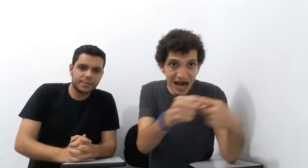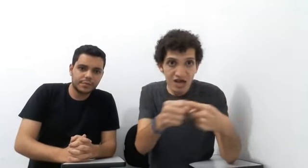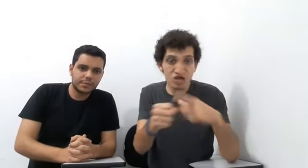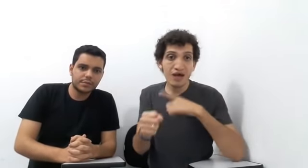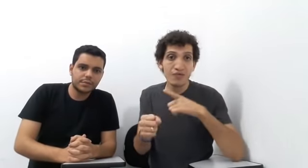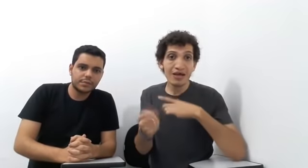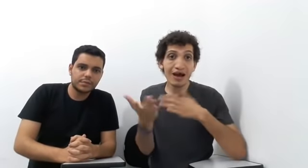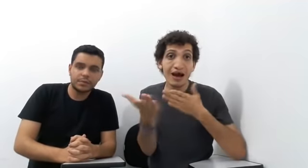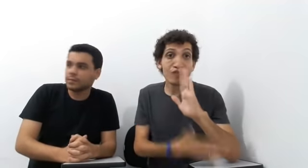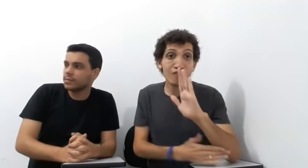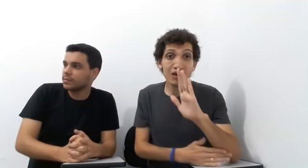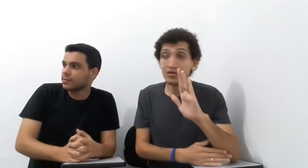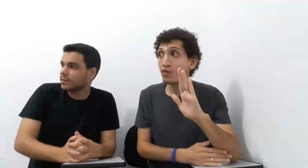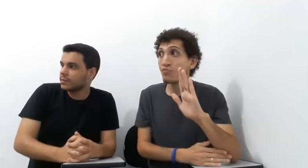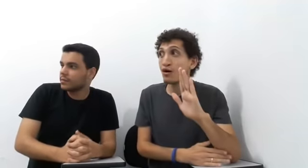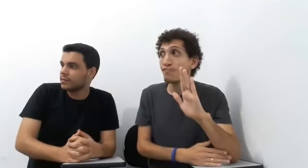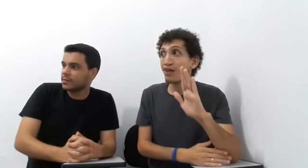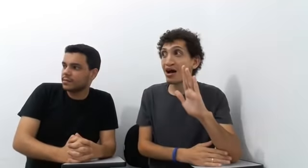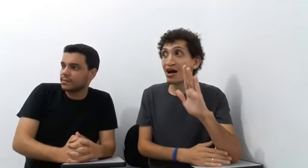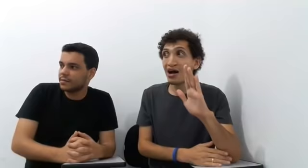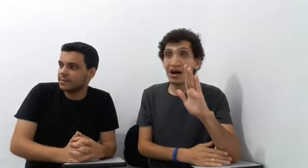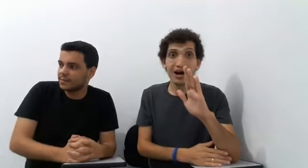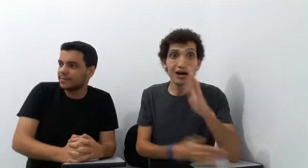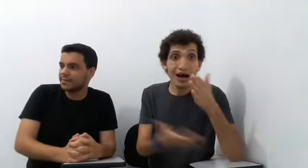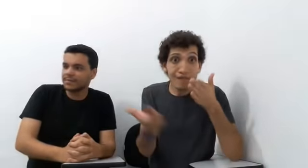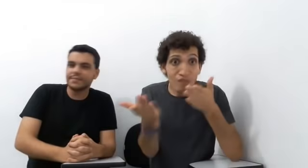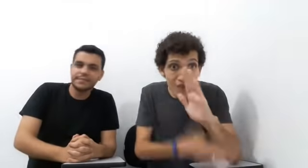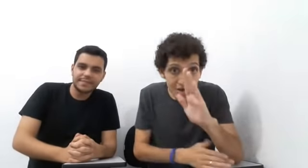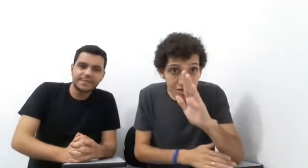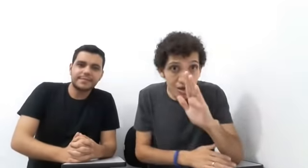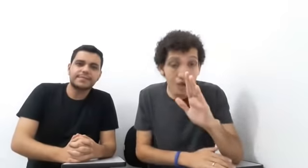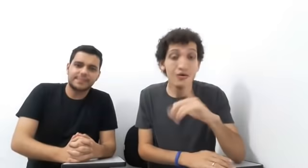cidades, já tem aprovação para